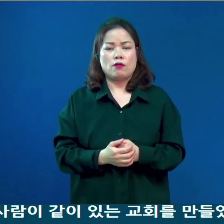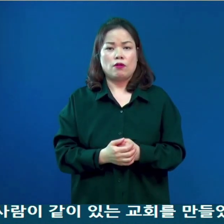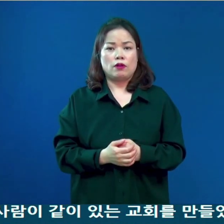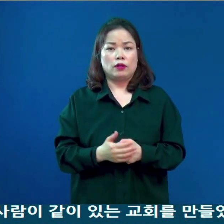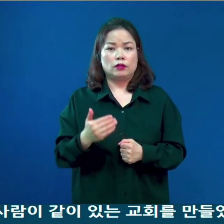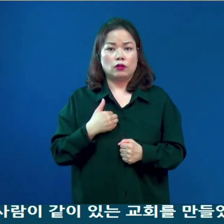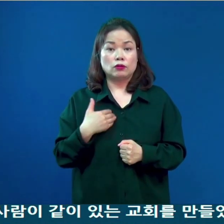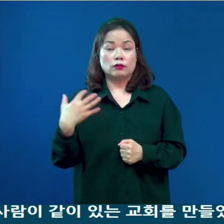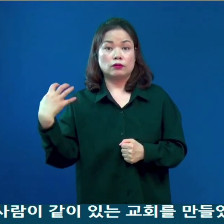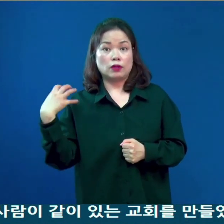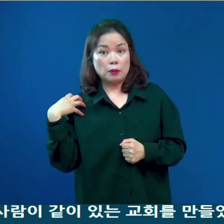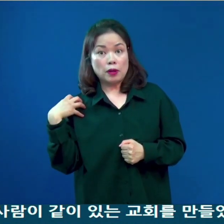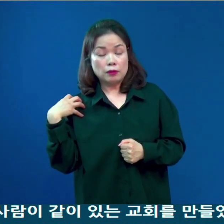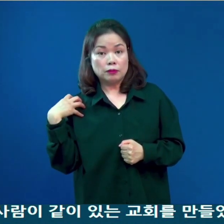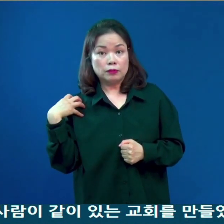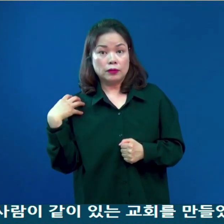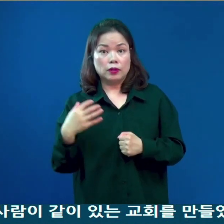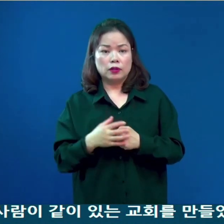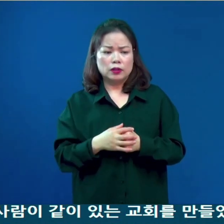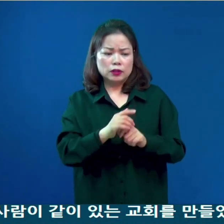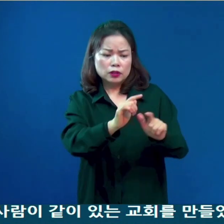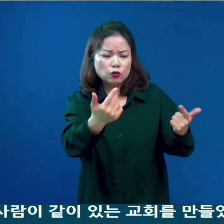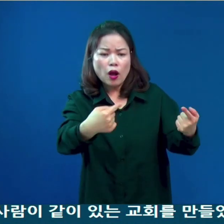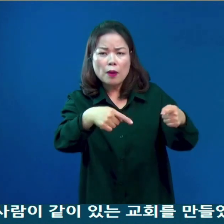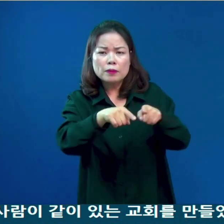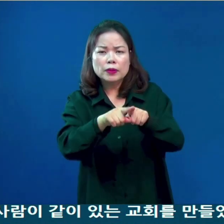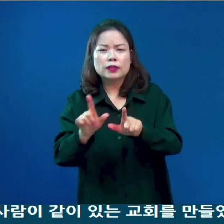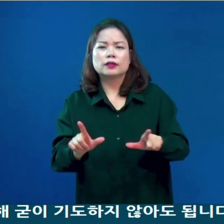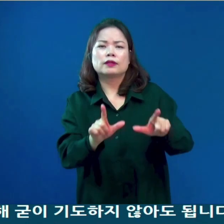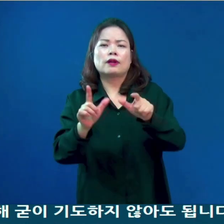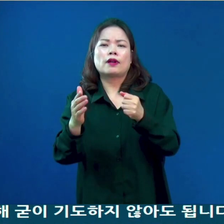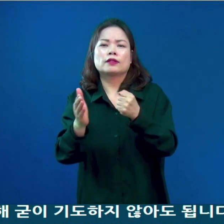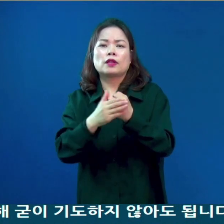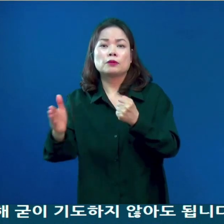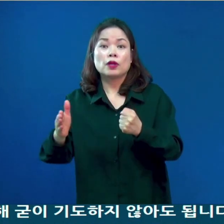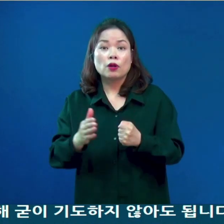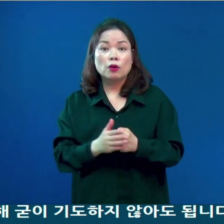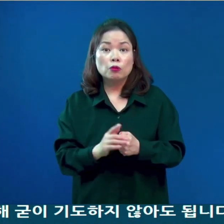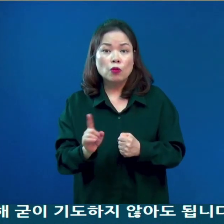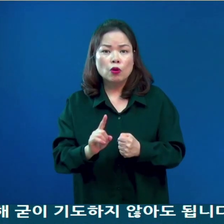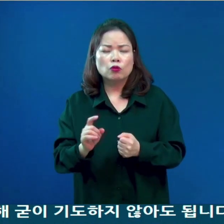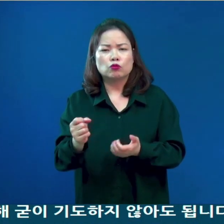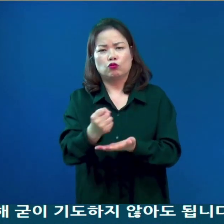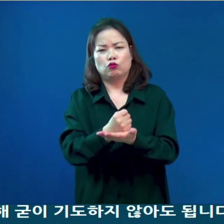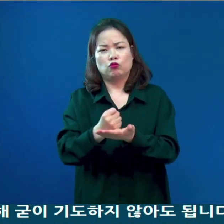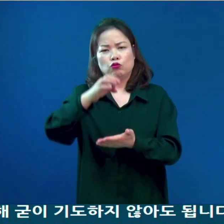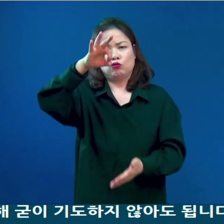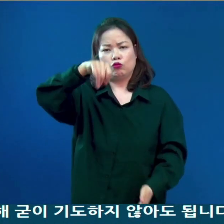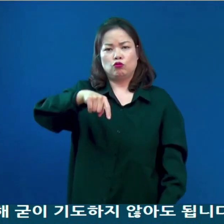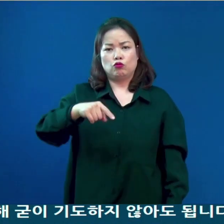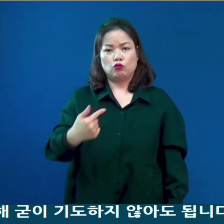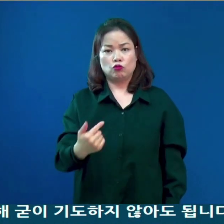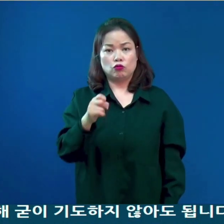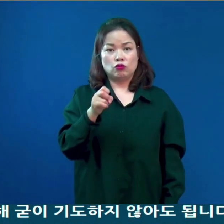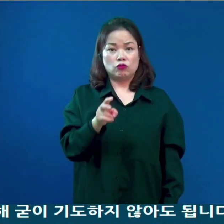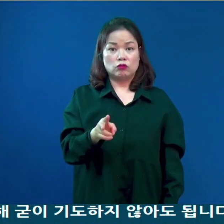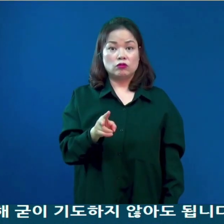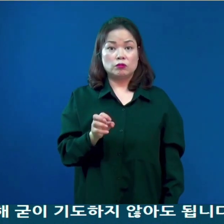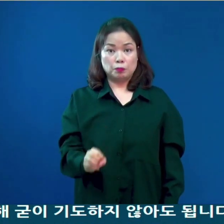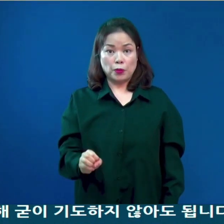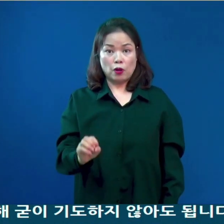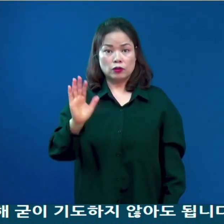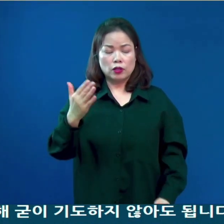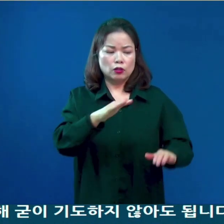그래서 저는 사명으로 우리는 받았지만 그들과 함께 있다 보니까 이게 뭐가 되냐면 운명이 되더라고요. 두고 온